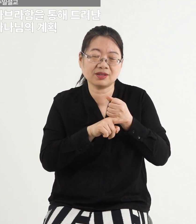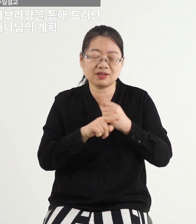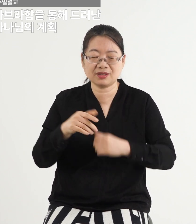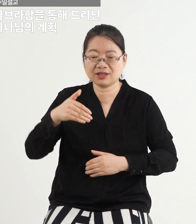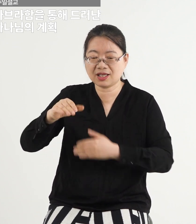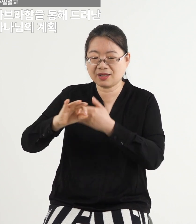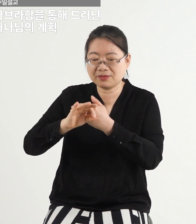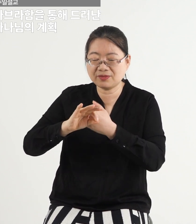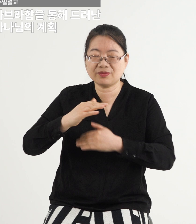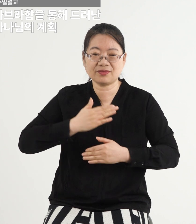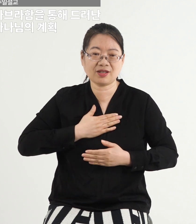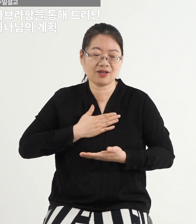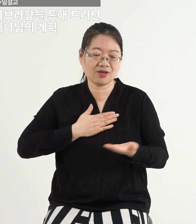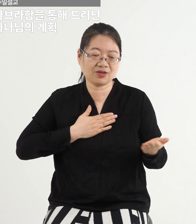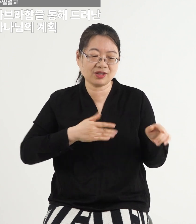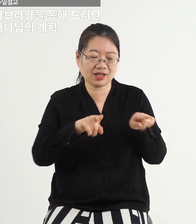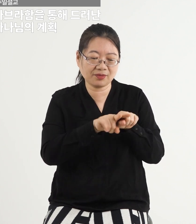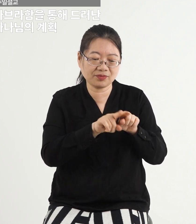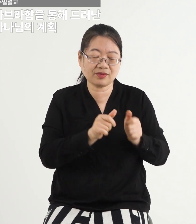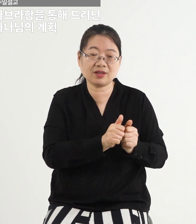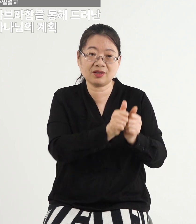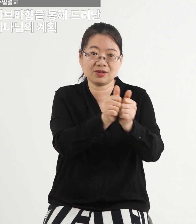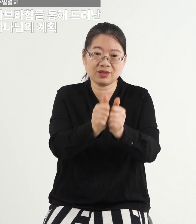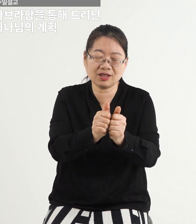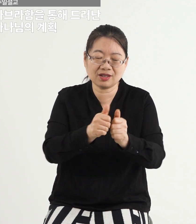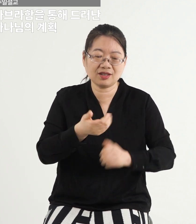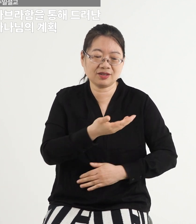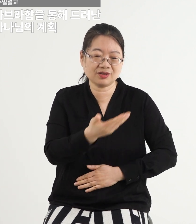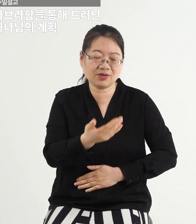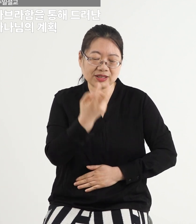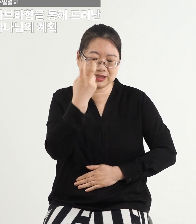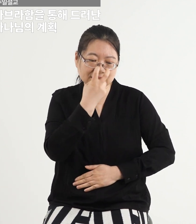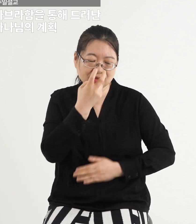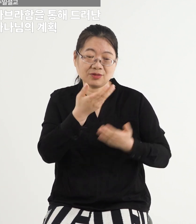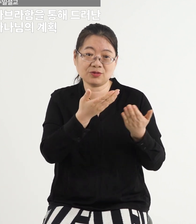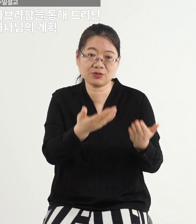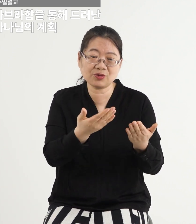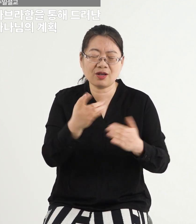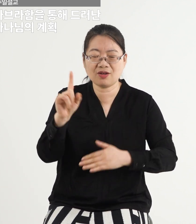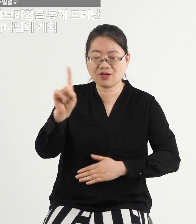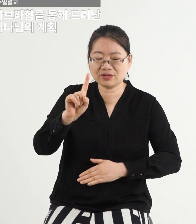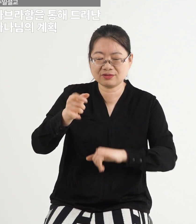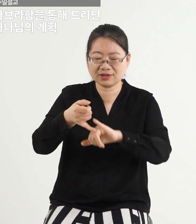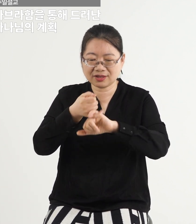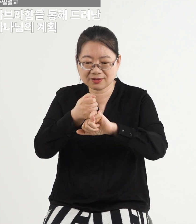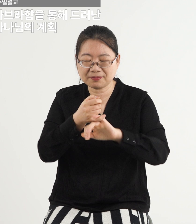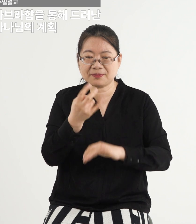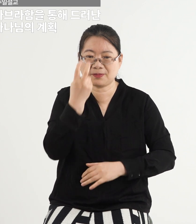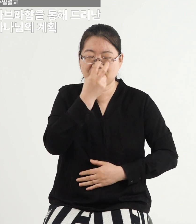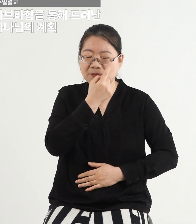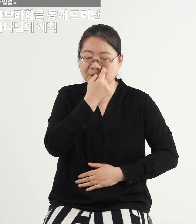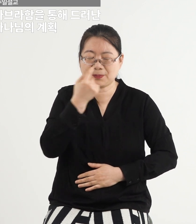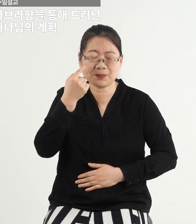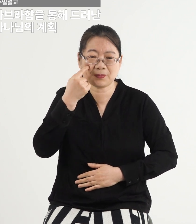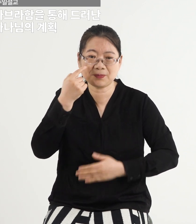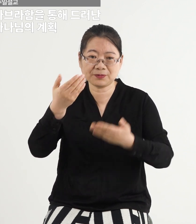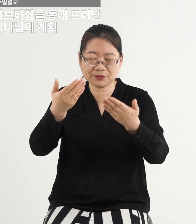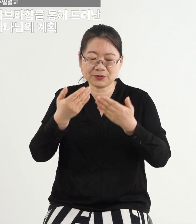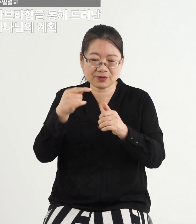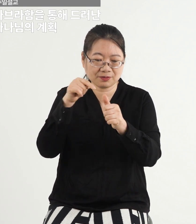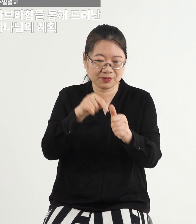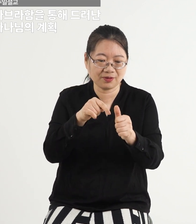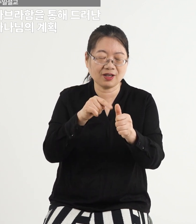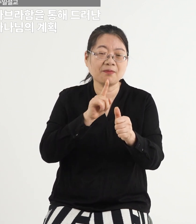내가 너희들과 함께 동행할 것이고 너희들을 지킬 것이고 이런 어떤 약속이 보장된